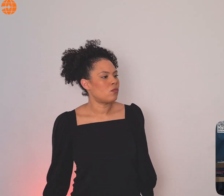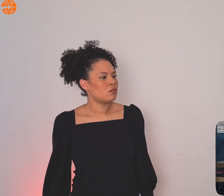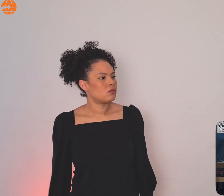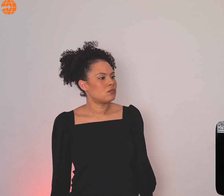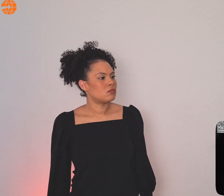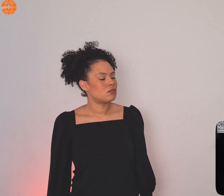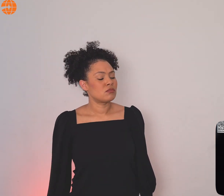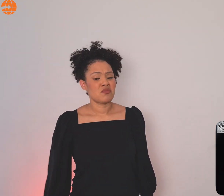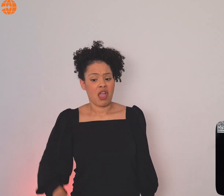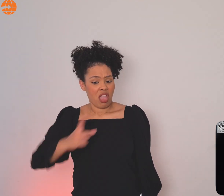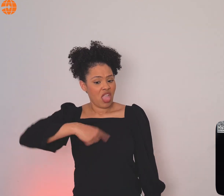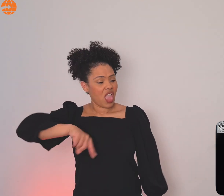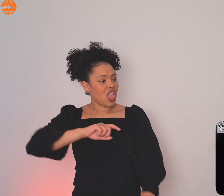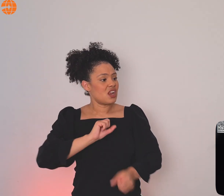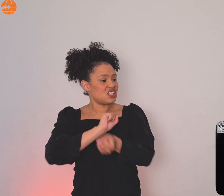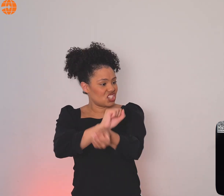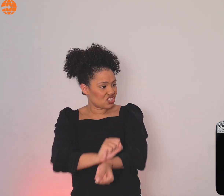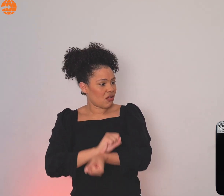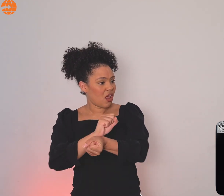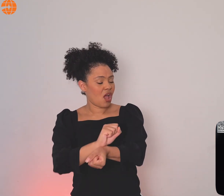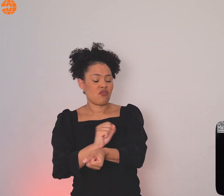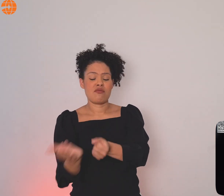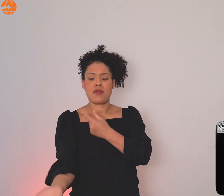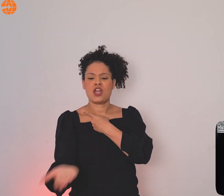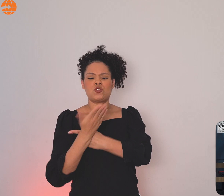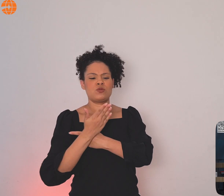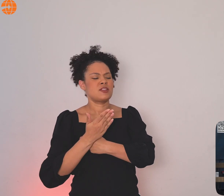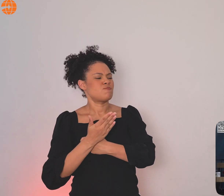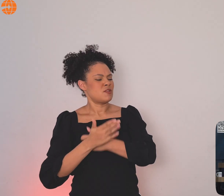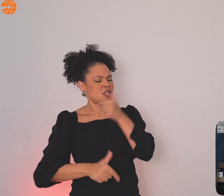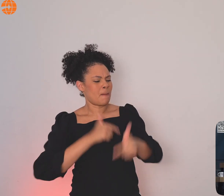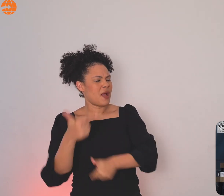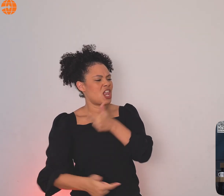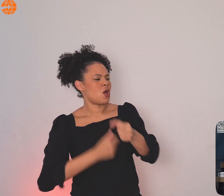força produtiva. E então o Moisés